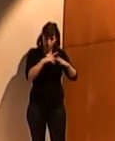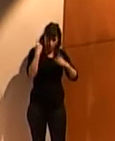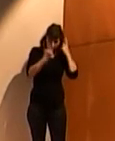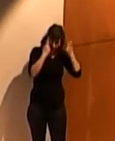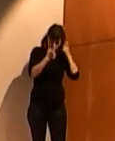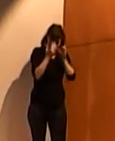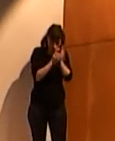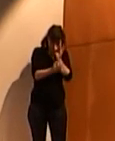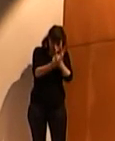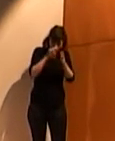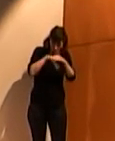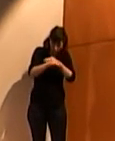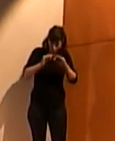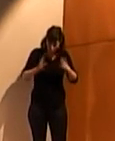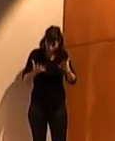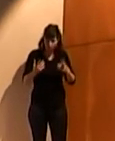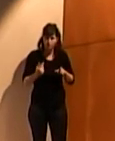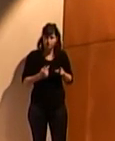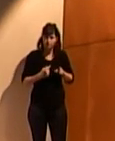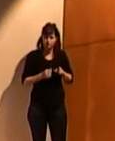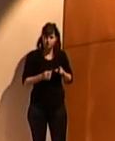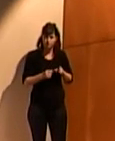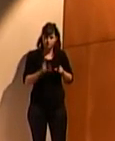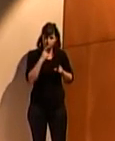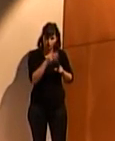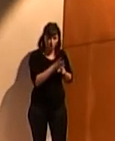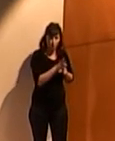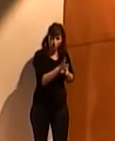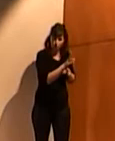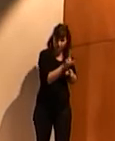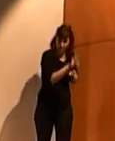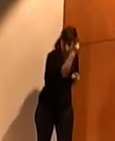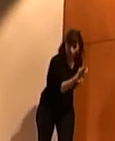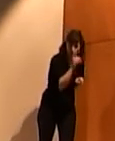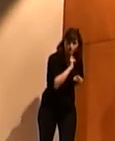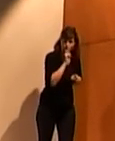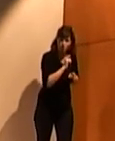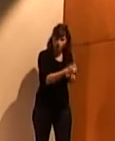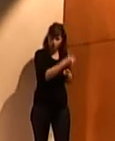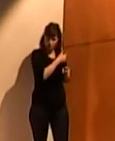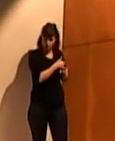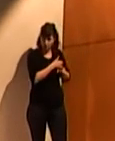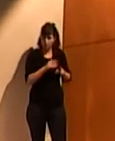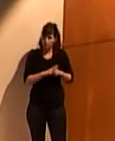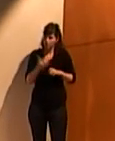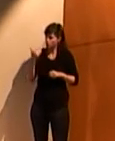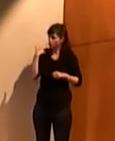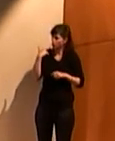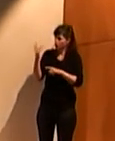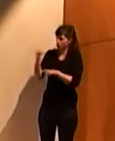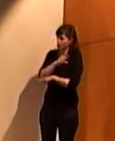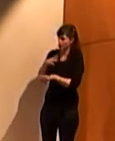métro. Et donc, on est en amont de ce projet. Et tout à l'heure, vous disiez, madame,